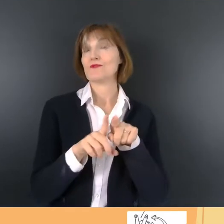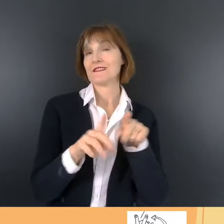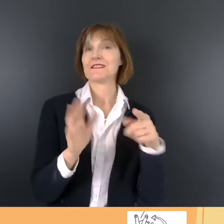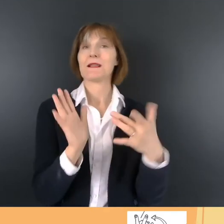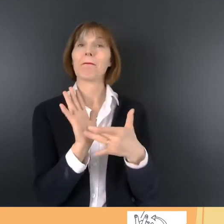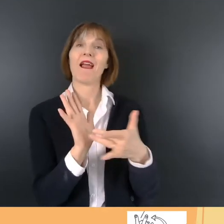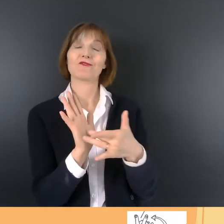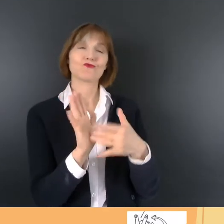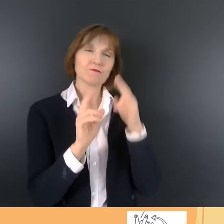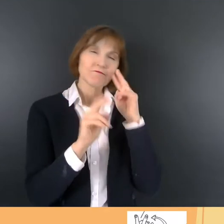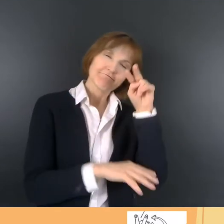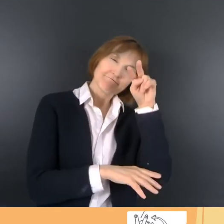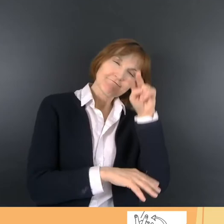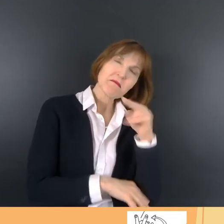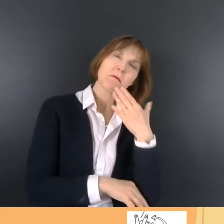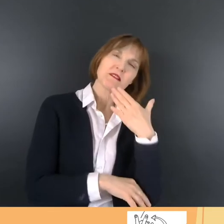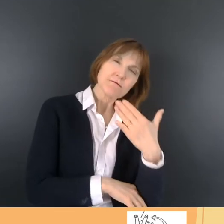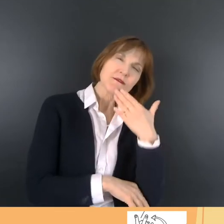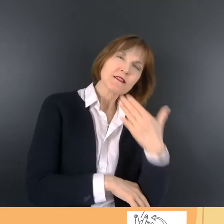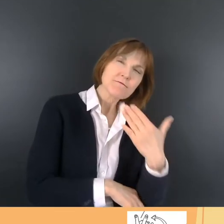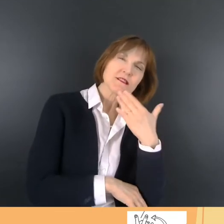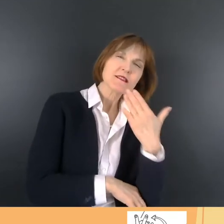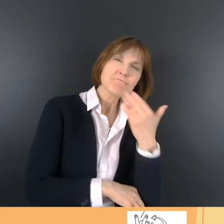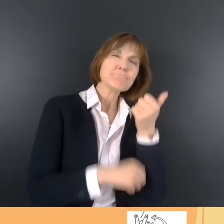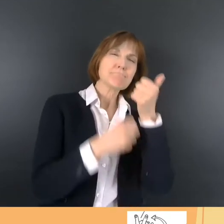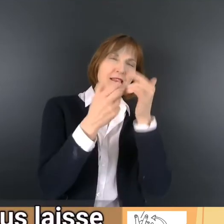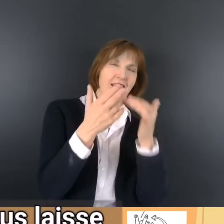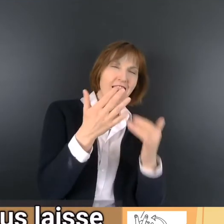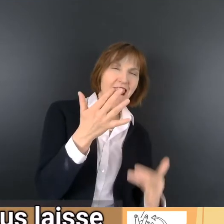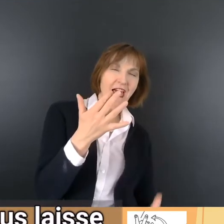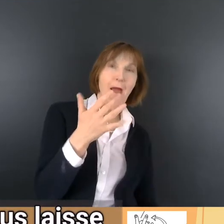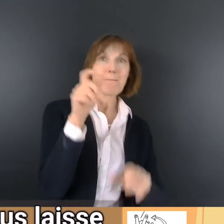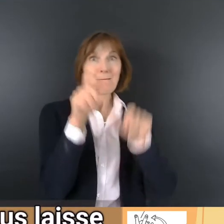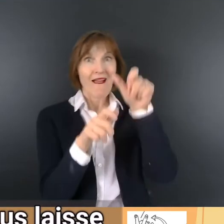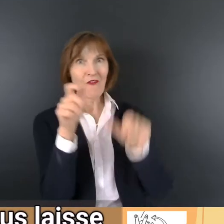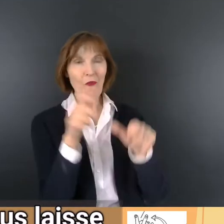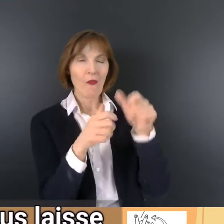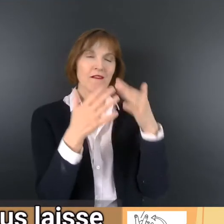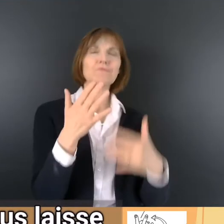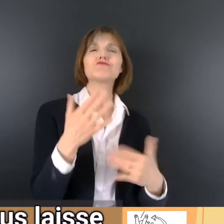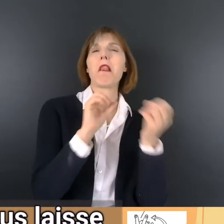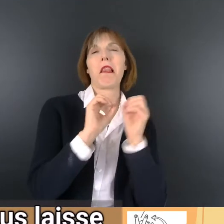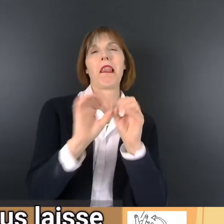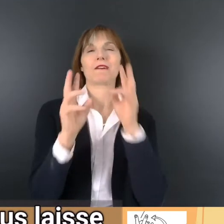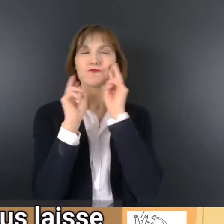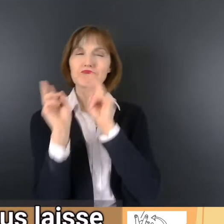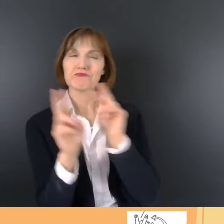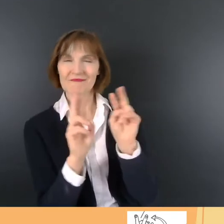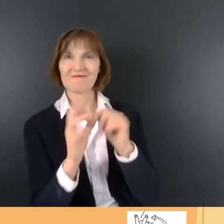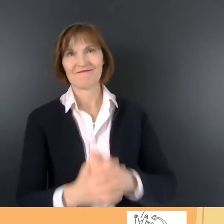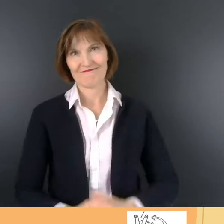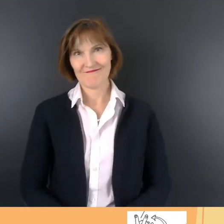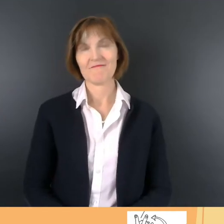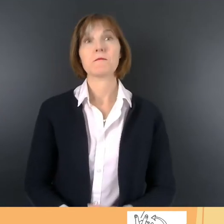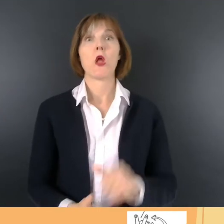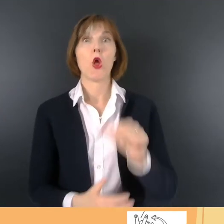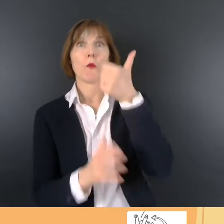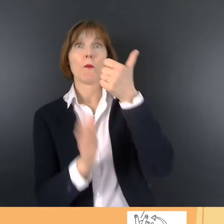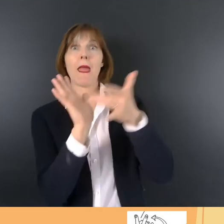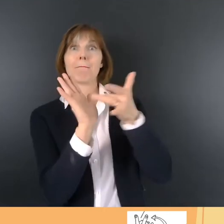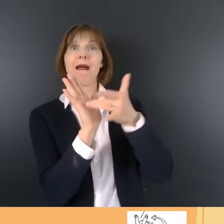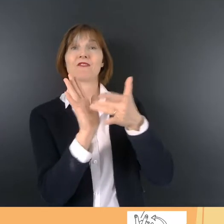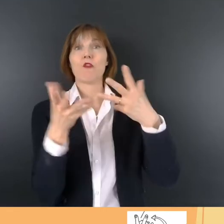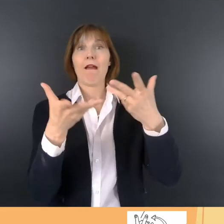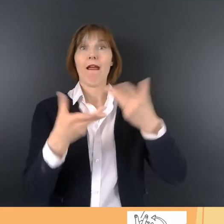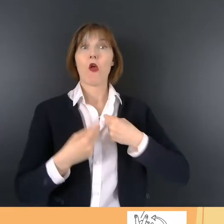vraiment de merci, merci, merci, merci à beaucoup de personnes. Voilà, donc, je vous laisse tranquillement regarder. Sur cette première page d'accueil,